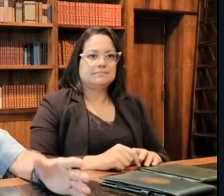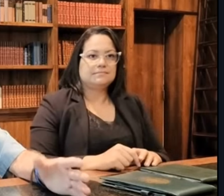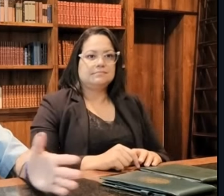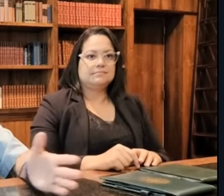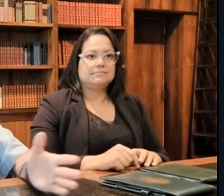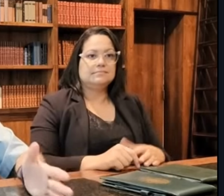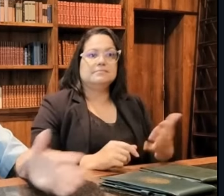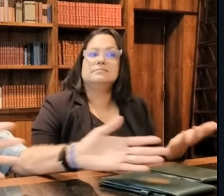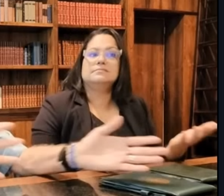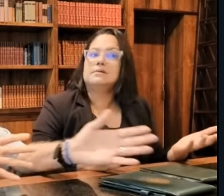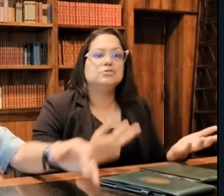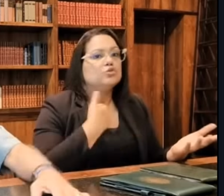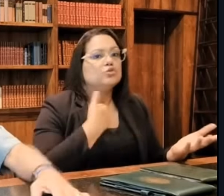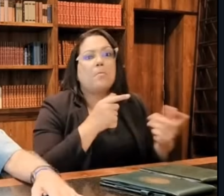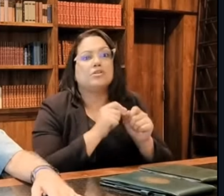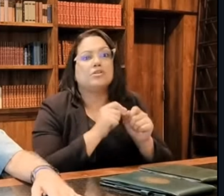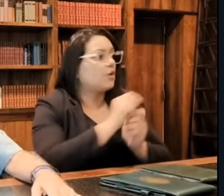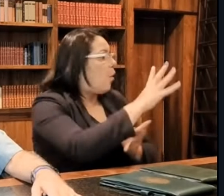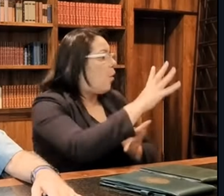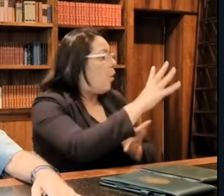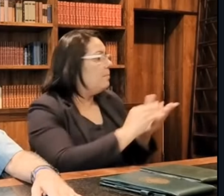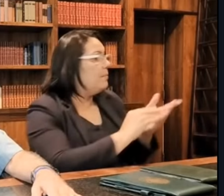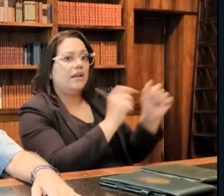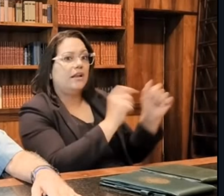E nós não podemos fazer o que o outro lado sempre fez.